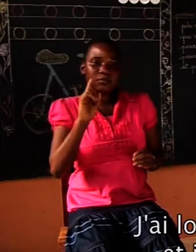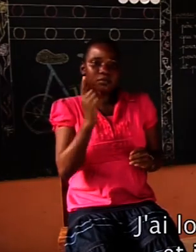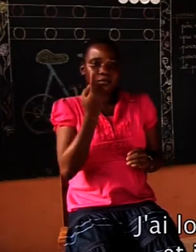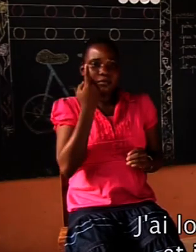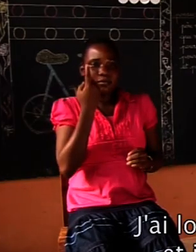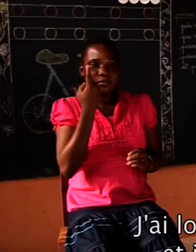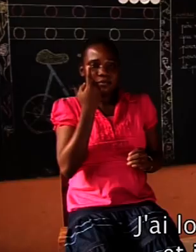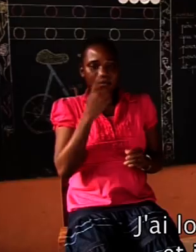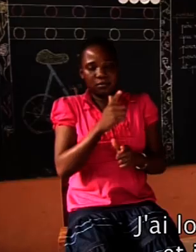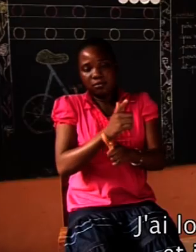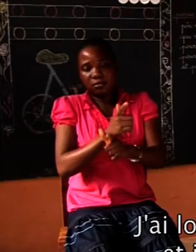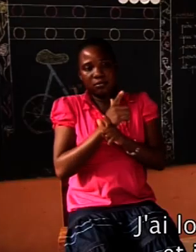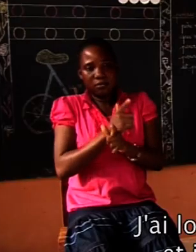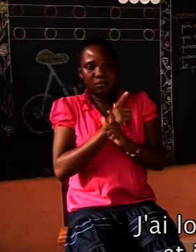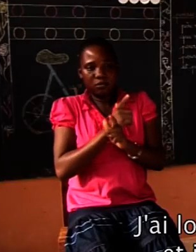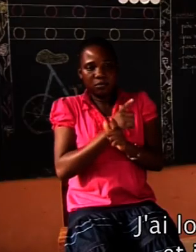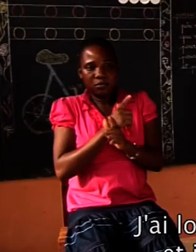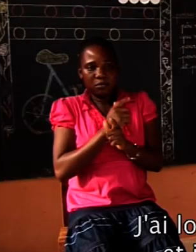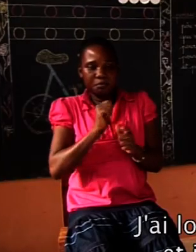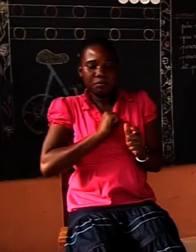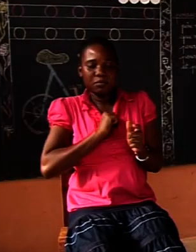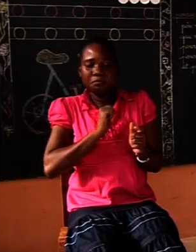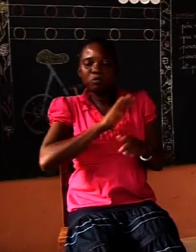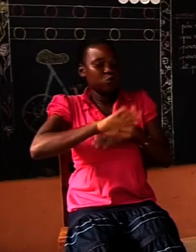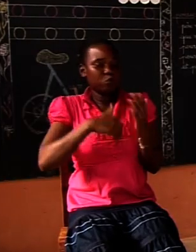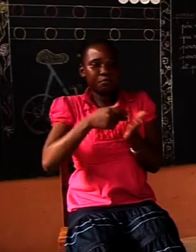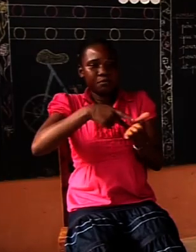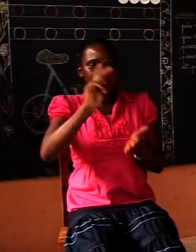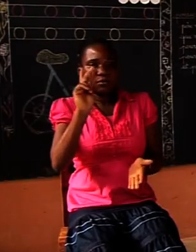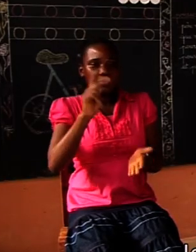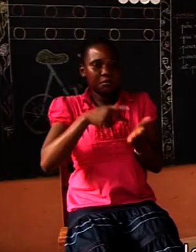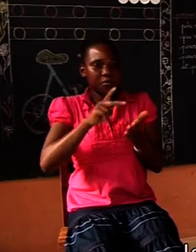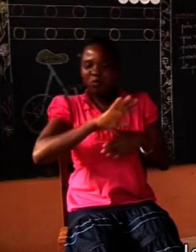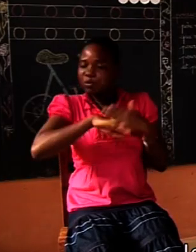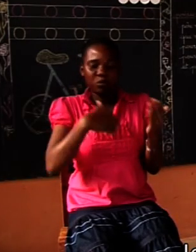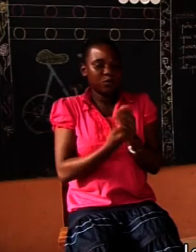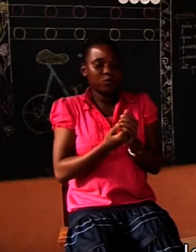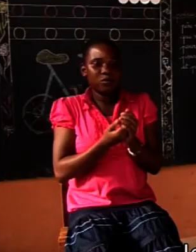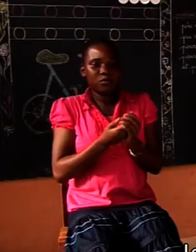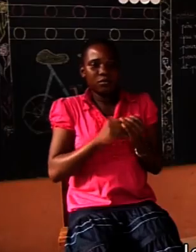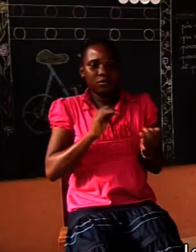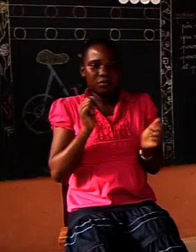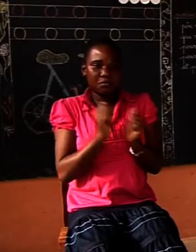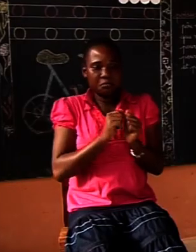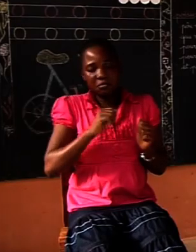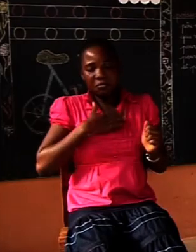J'ai loué une maison et je suis seule. Elle-même, elle paie tout.